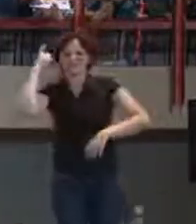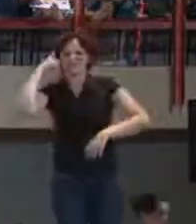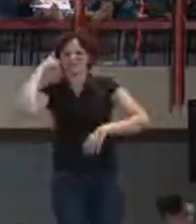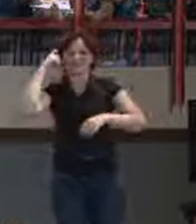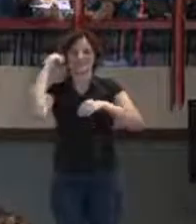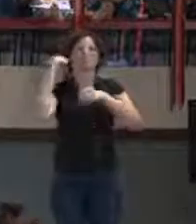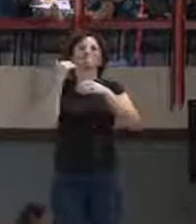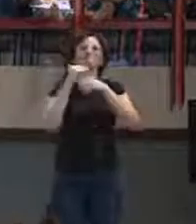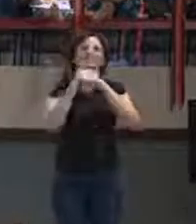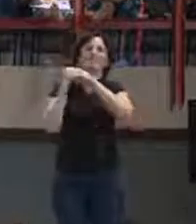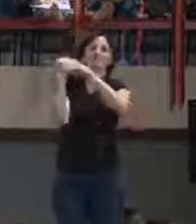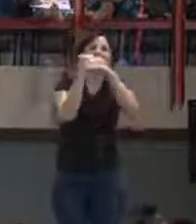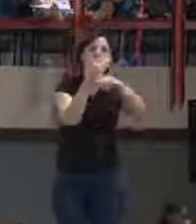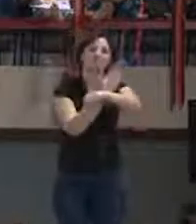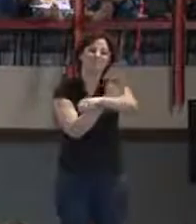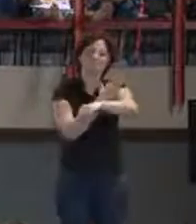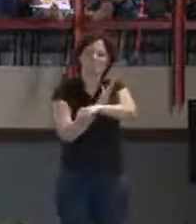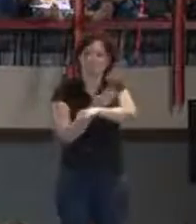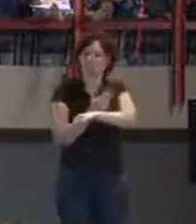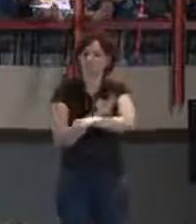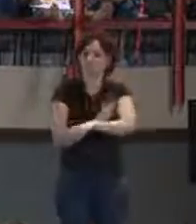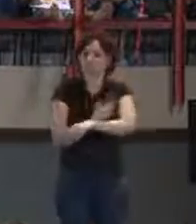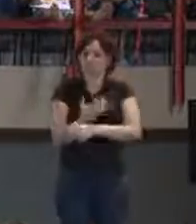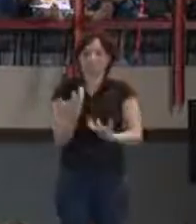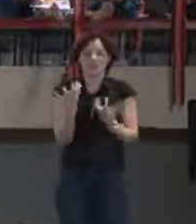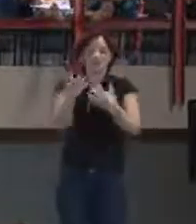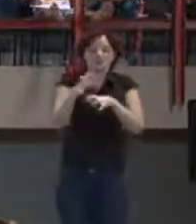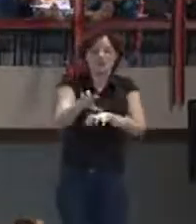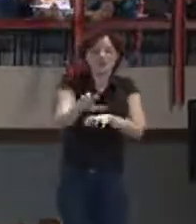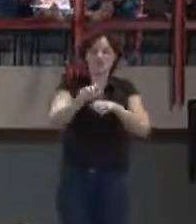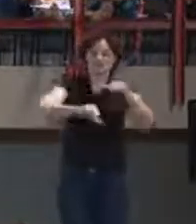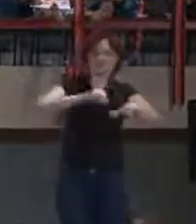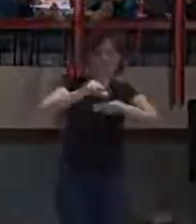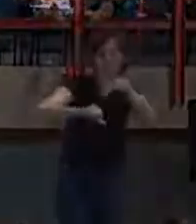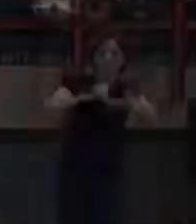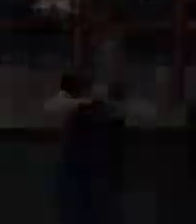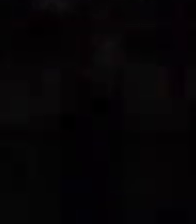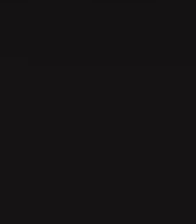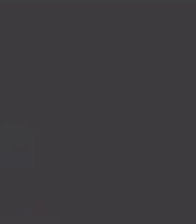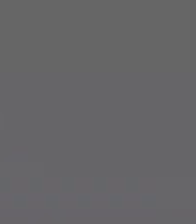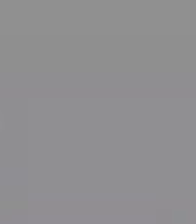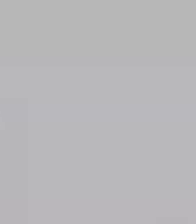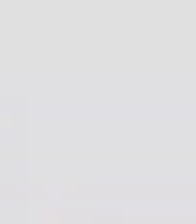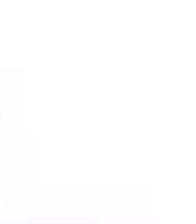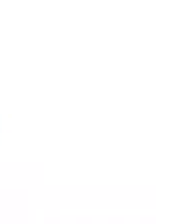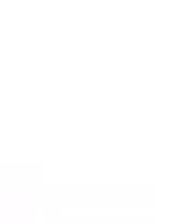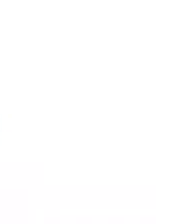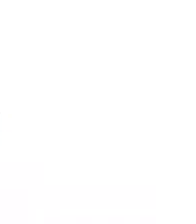tendencionam a querer uma mudança radical ou igualitária no Brasil.